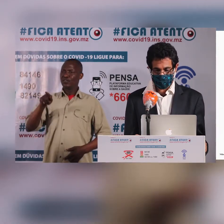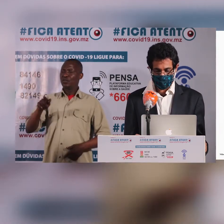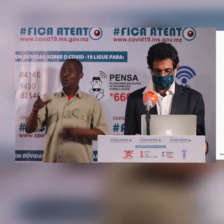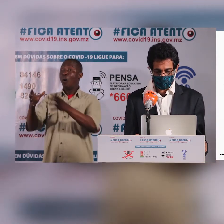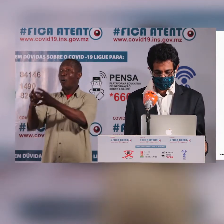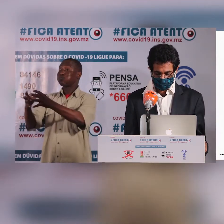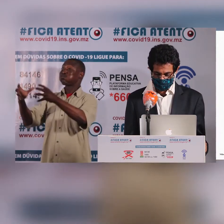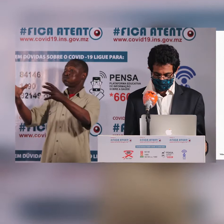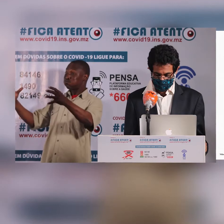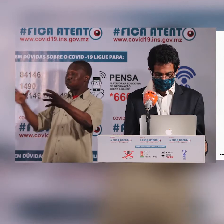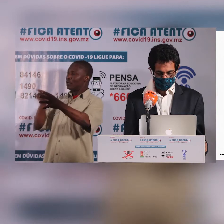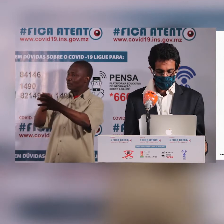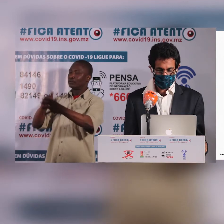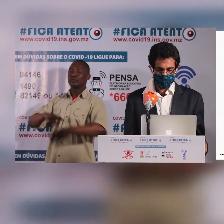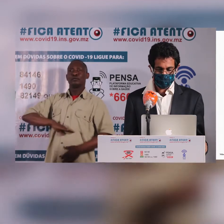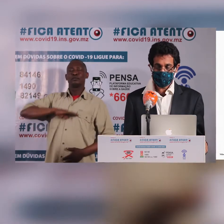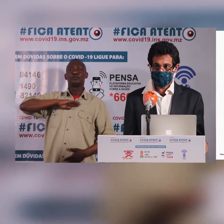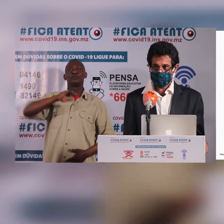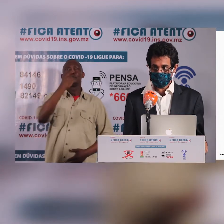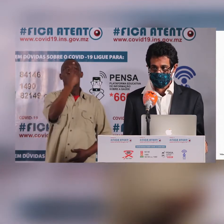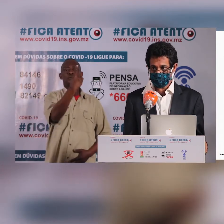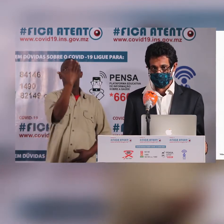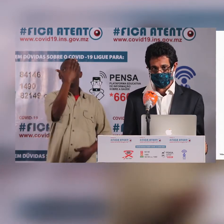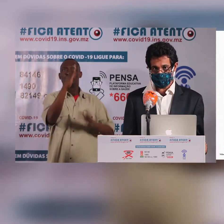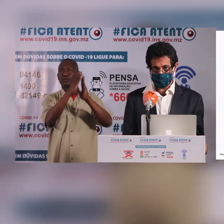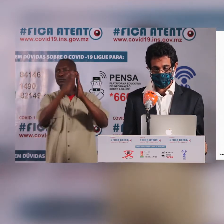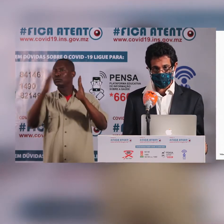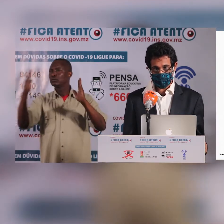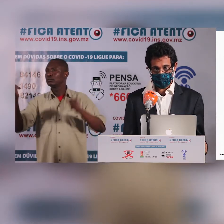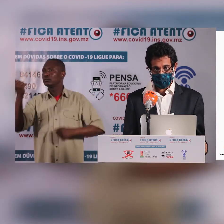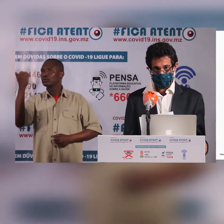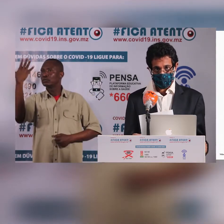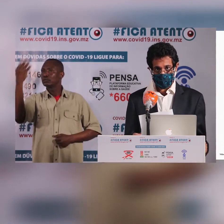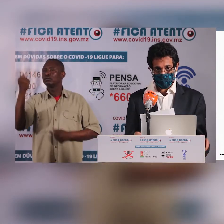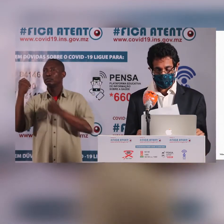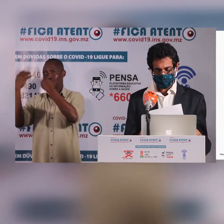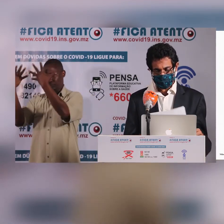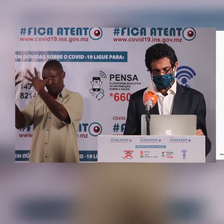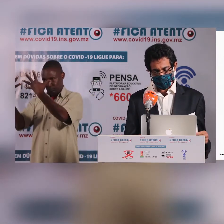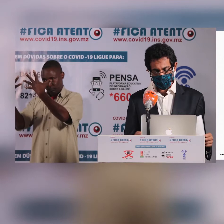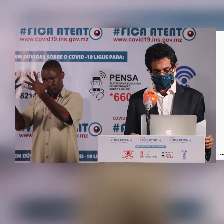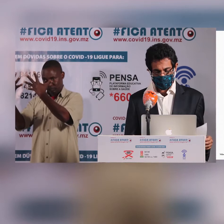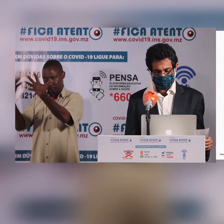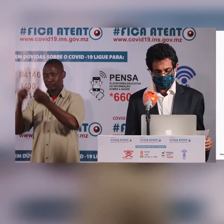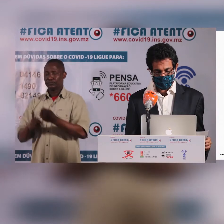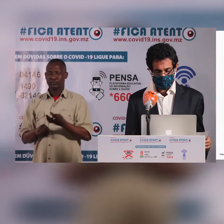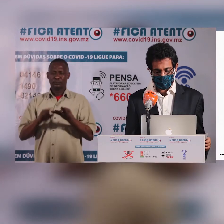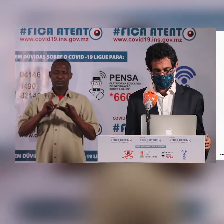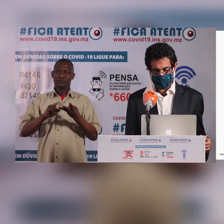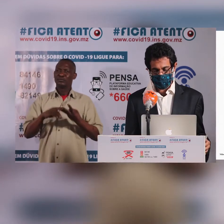15 e os 59 anos de idade. Em termos de sintomatologia, nós